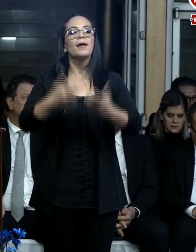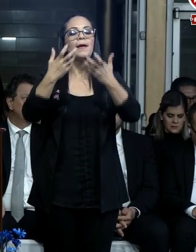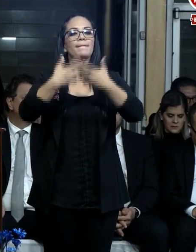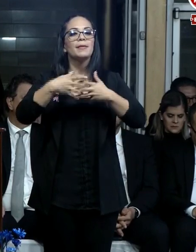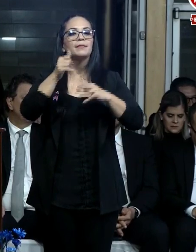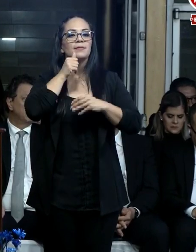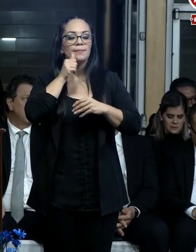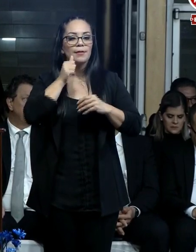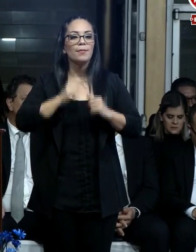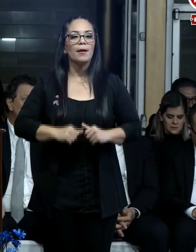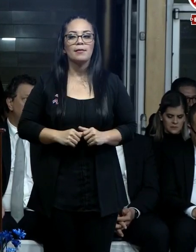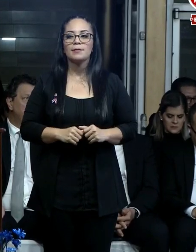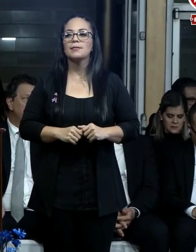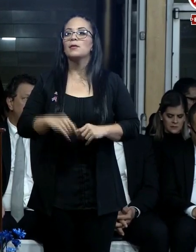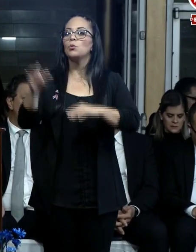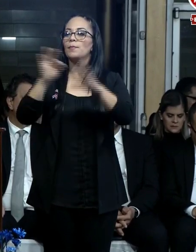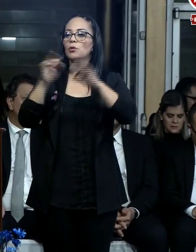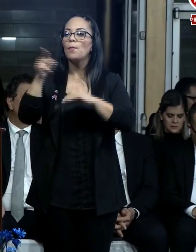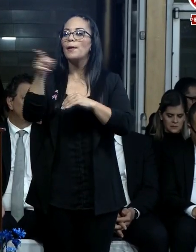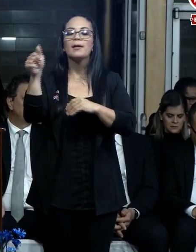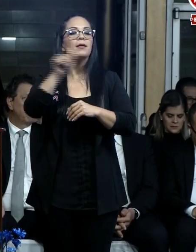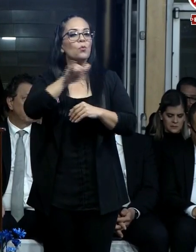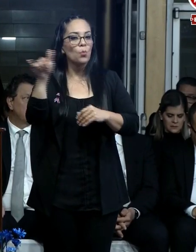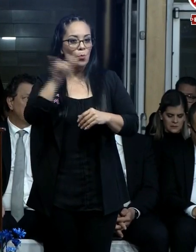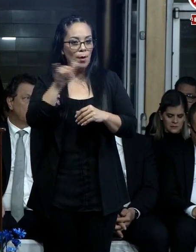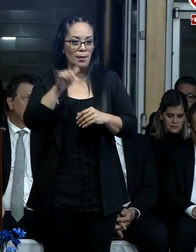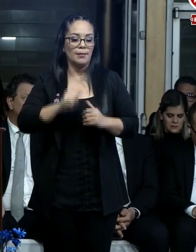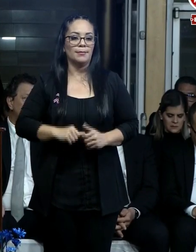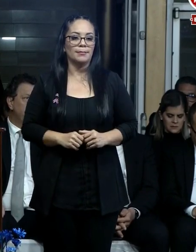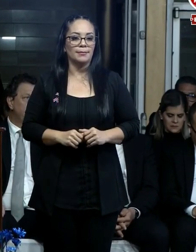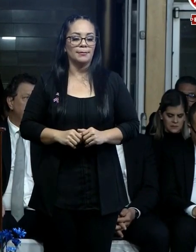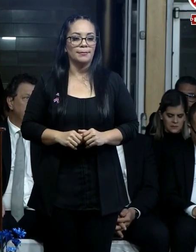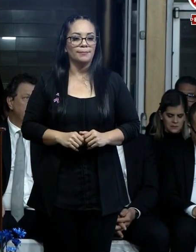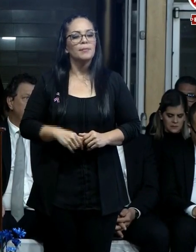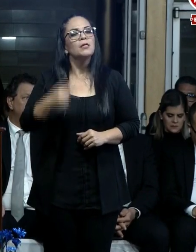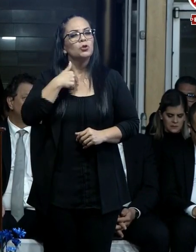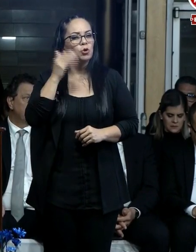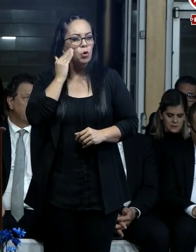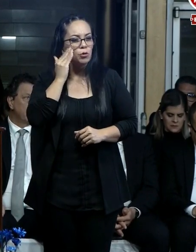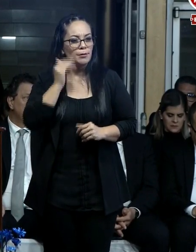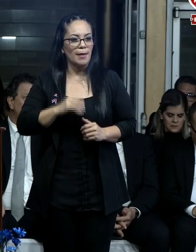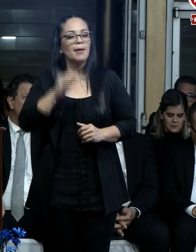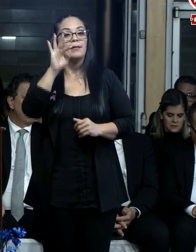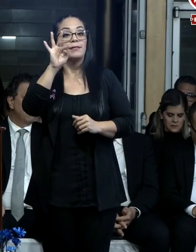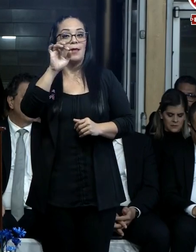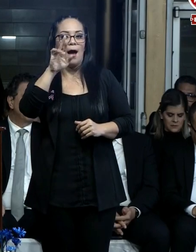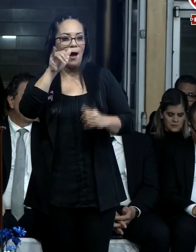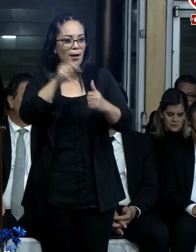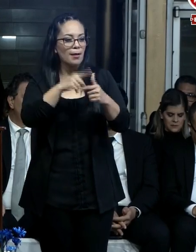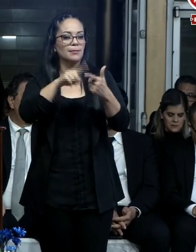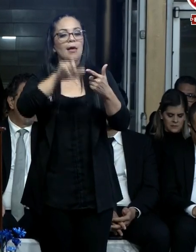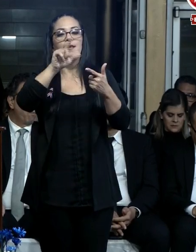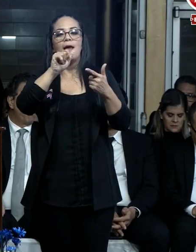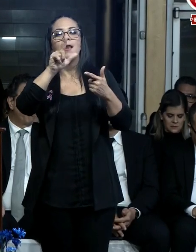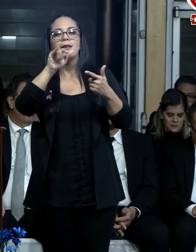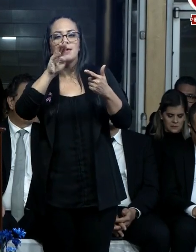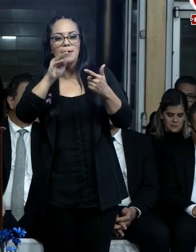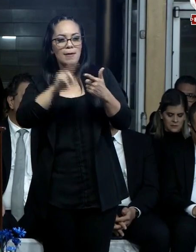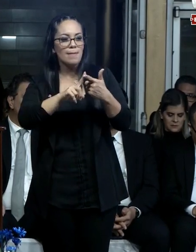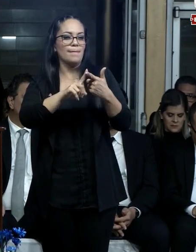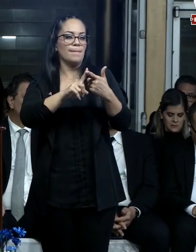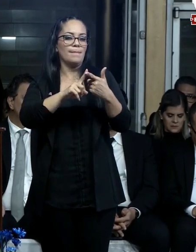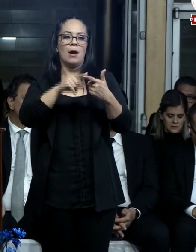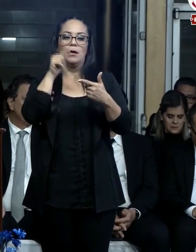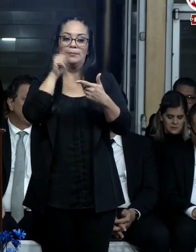empresas privadas, para que hagan lo mismo. Yo sé que Taras la Lima es